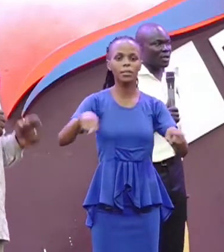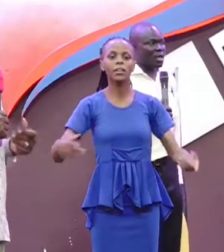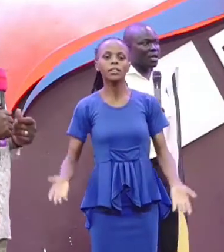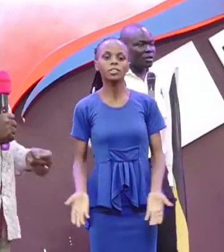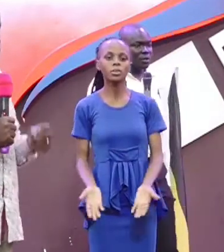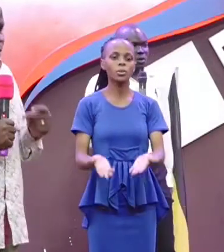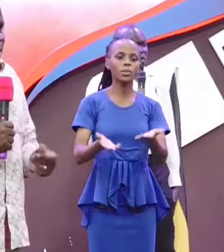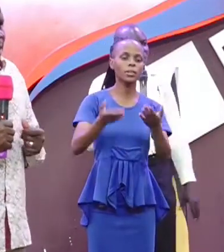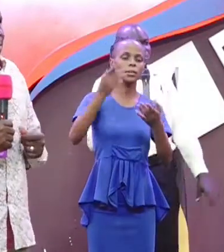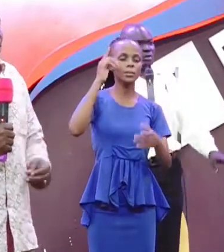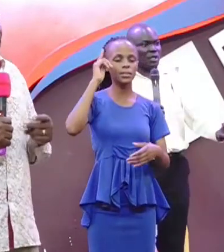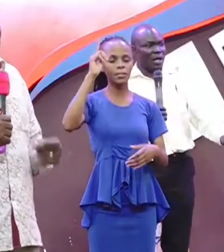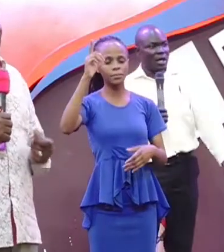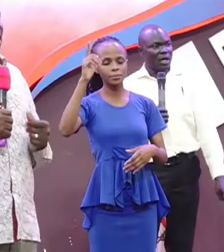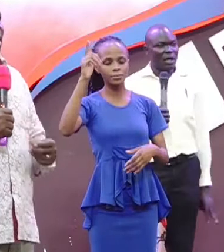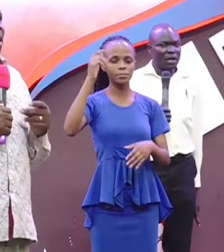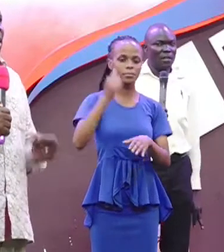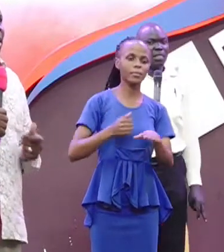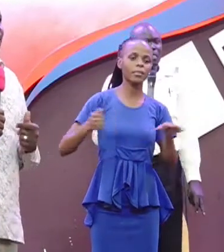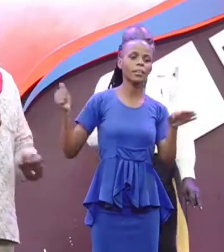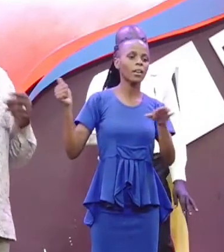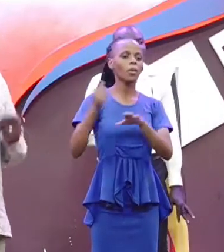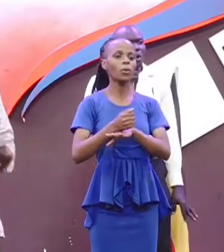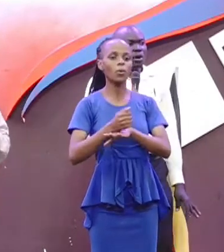ensimbi tukuyimusa